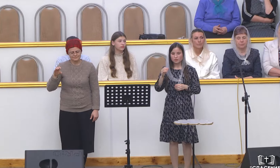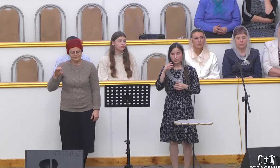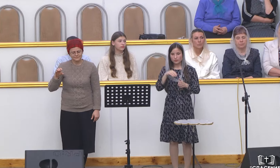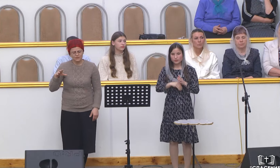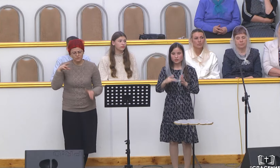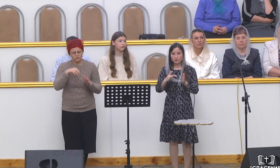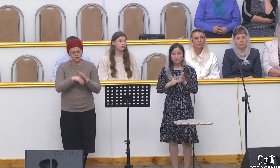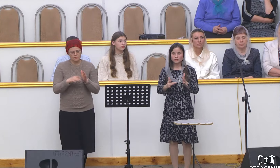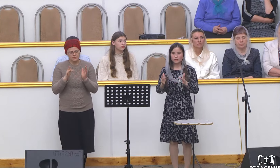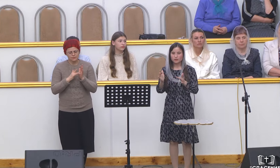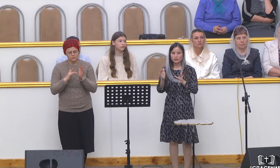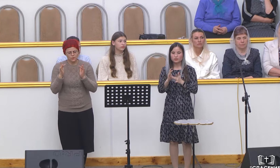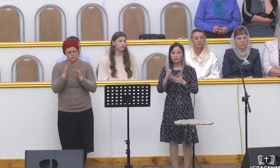Мне жизни дар